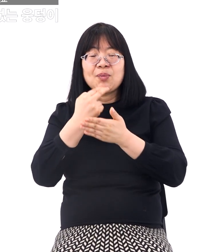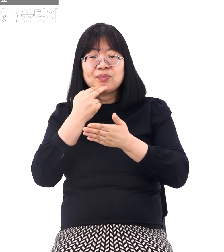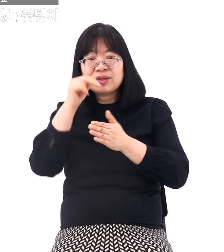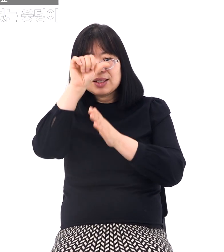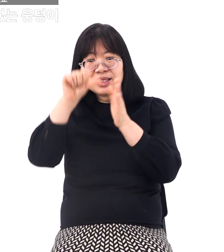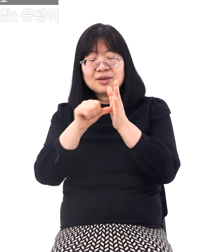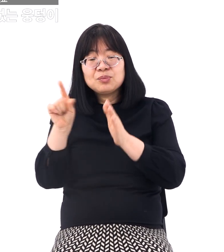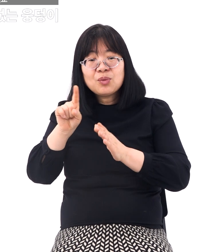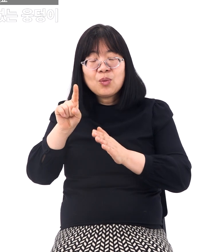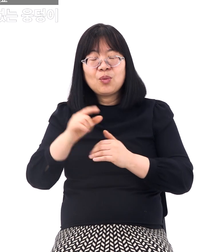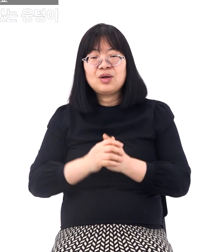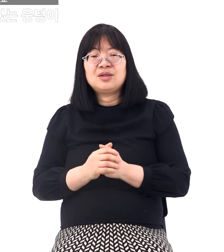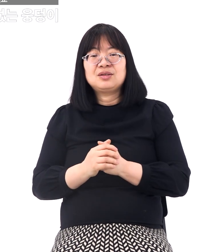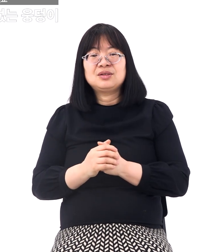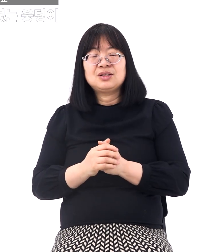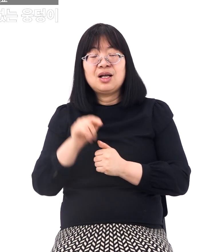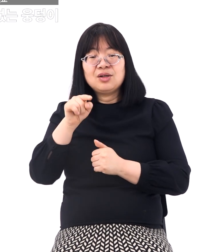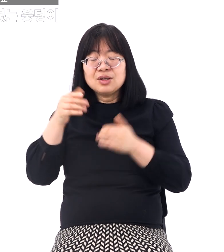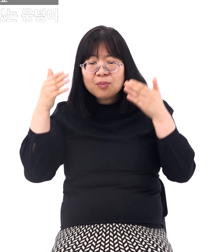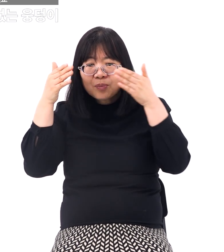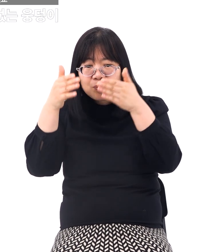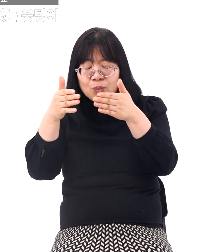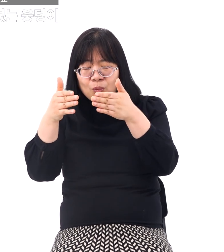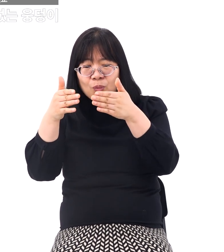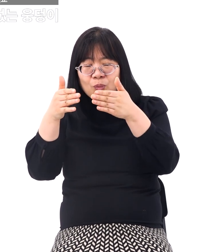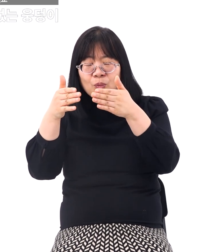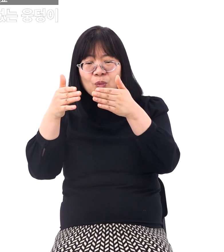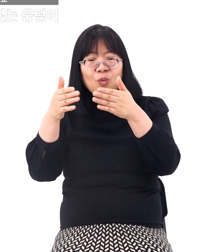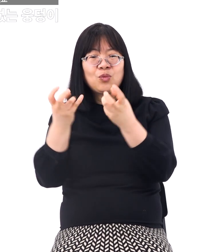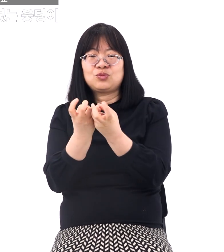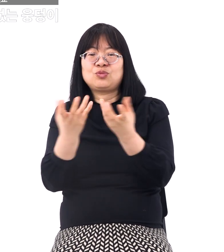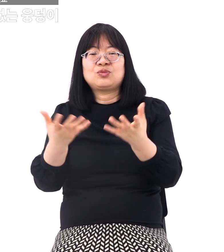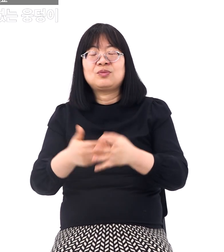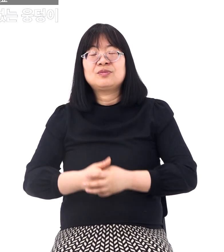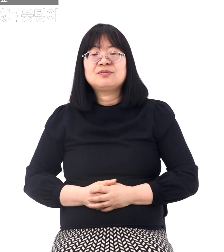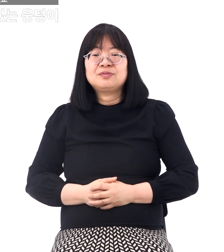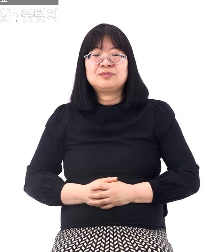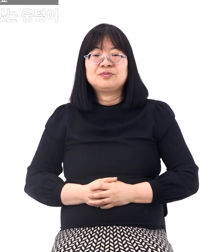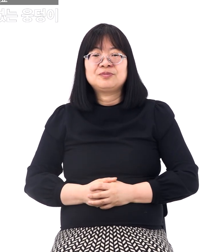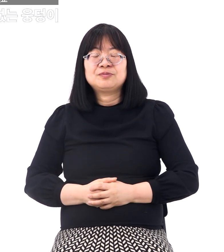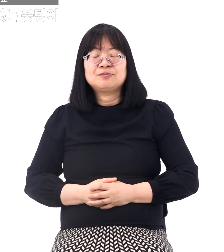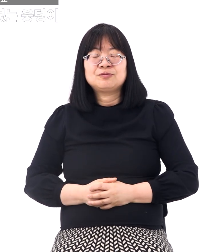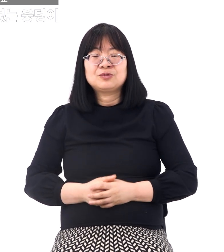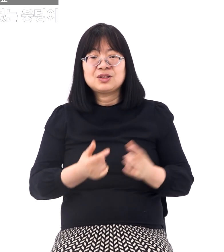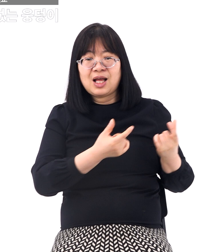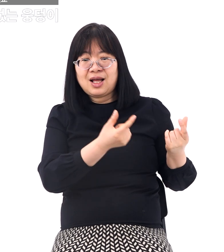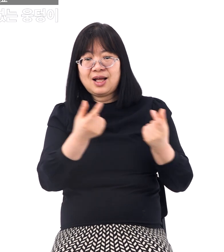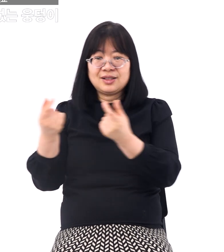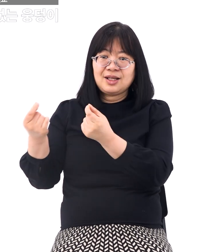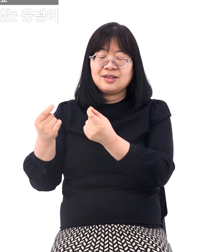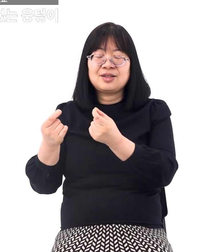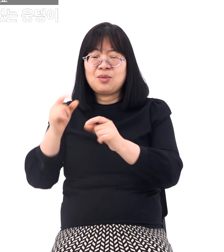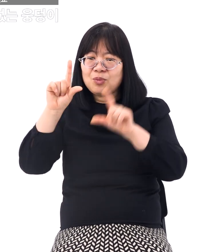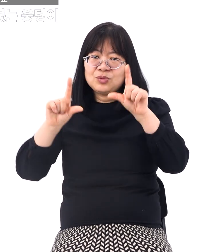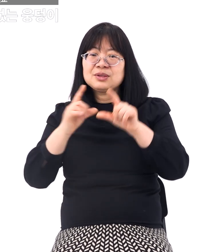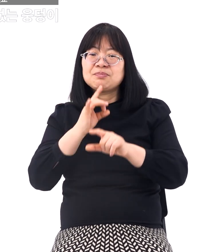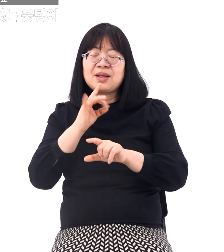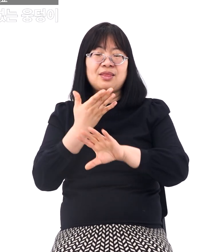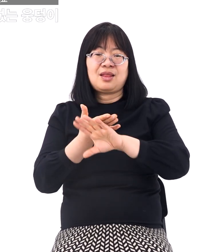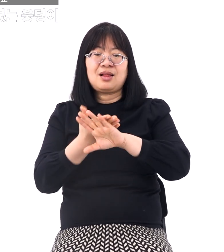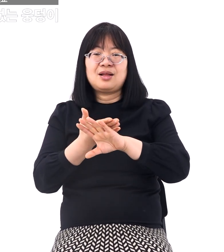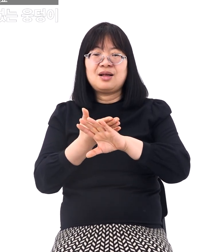인생은 여기에 몰입하거나 몰두할 수밖에 없어요. 어차피. 그건 누구나 마찬가지. 양태가 좀 다를